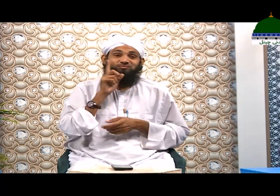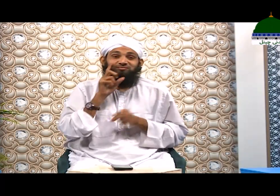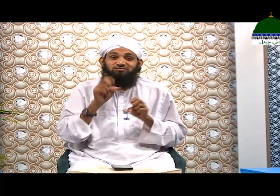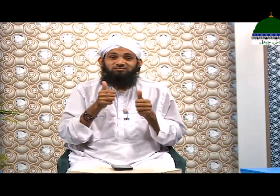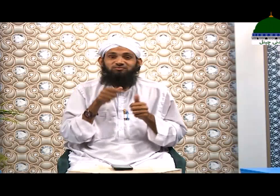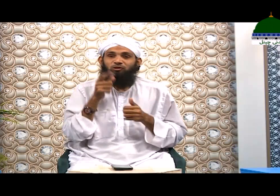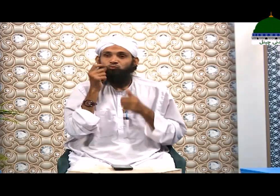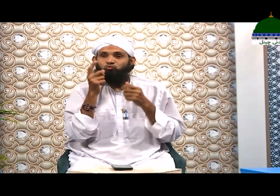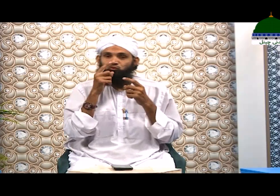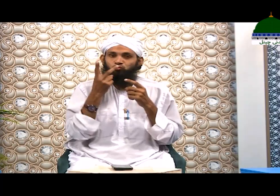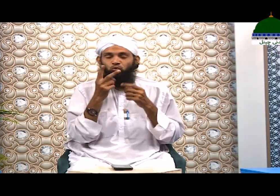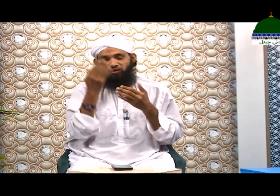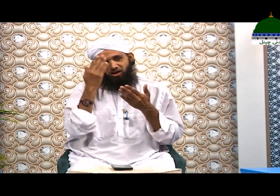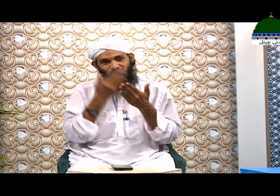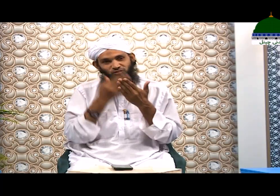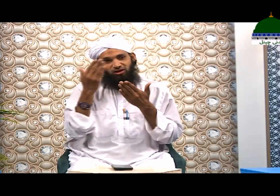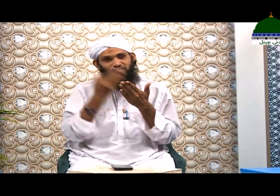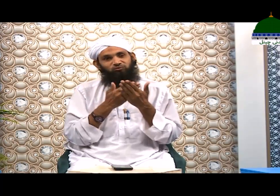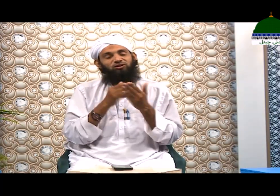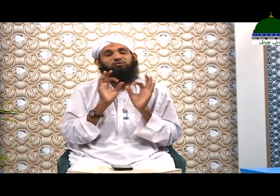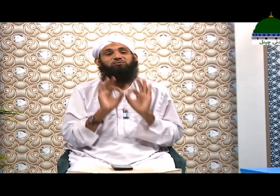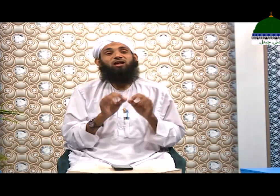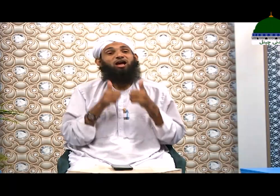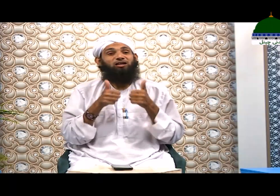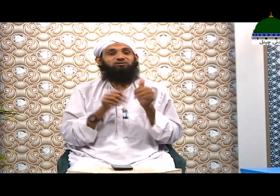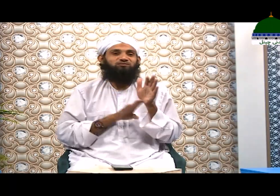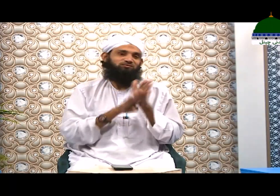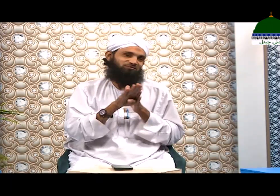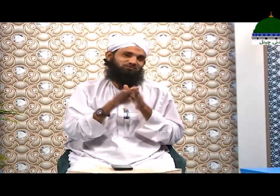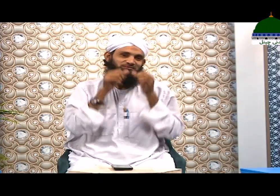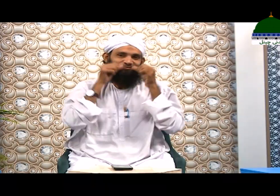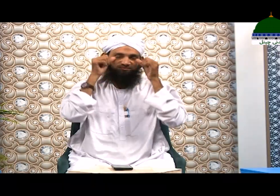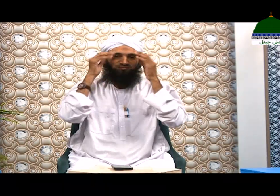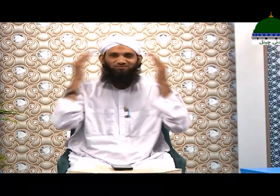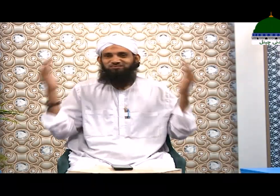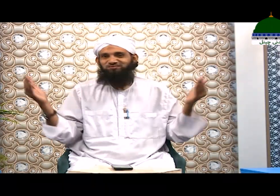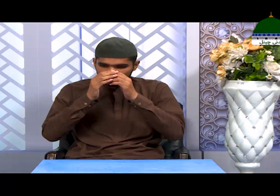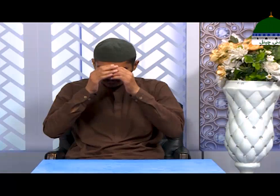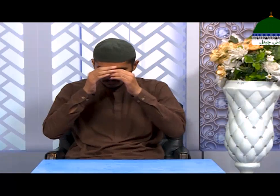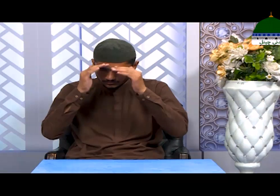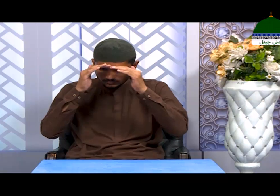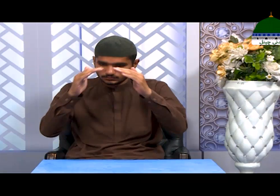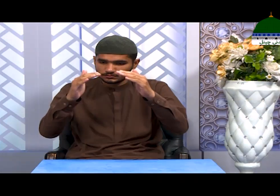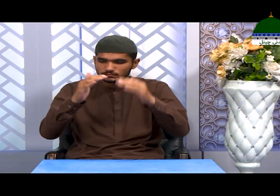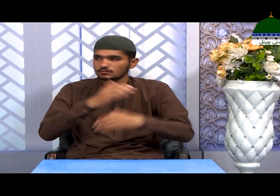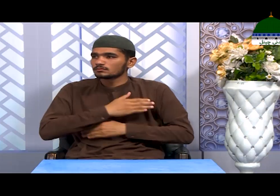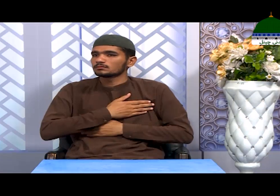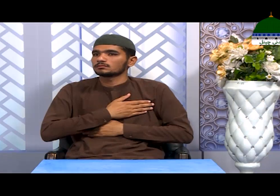ہے جب وہ دونوں ایک دوسرے کے حقوق اچھی طرح سے ادا کریں۔ صلو علی الحبیب صلی اللہ علی محمد